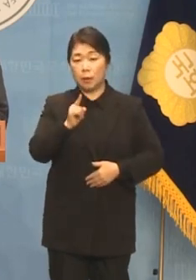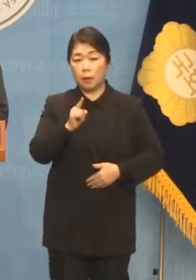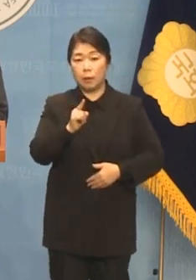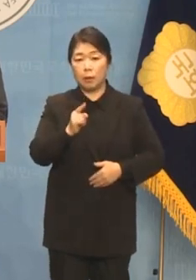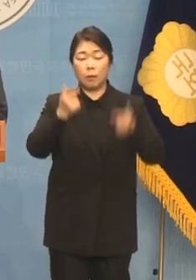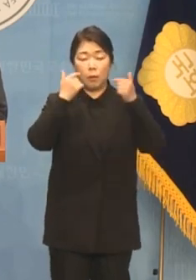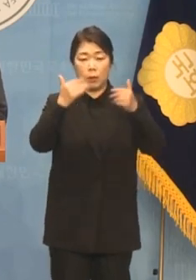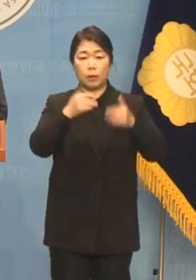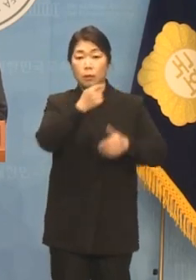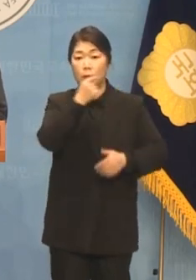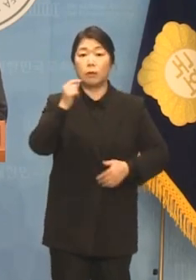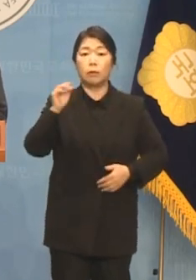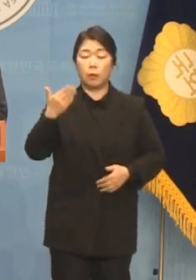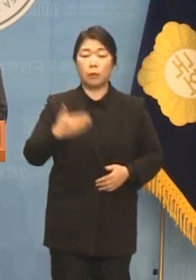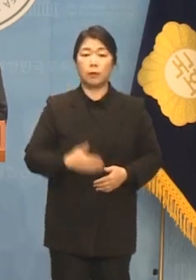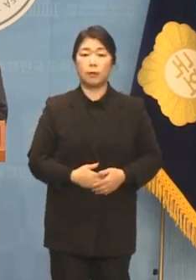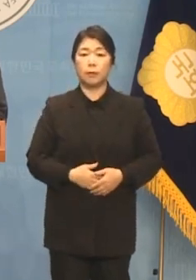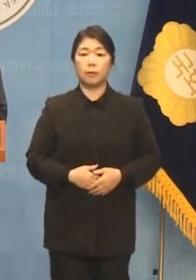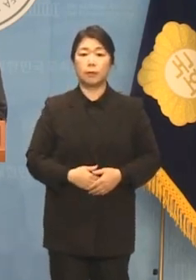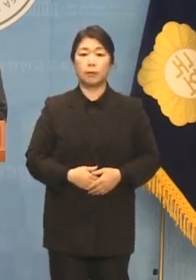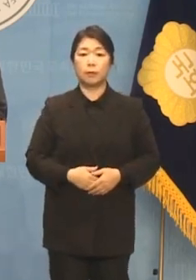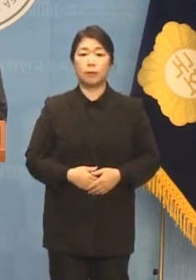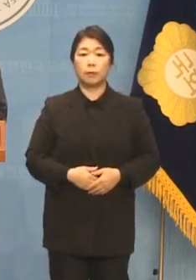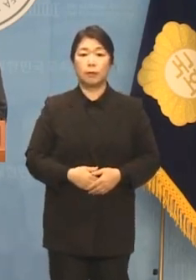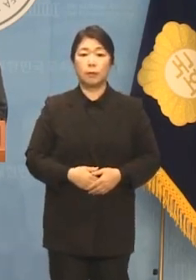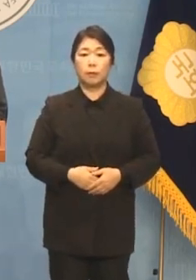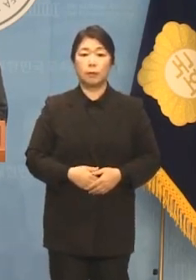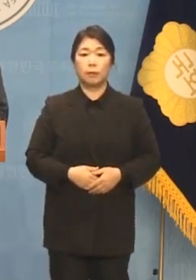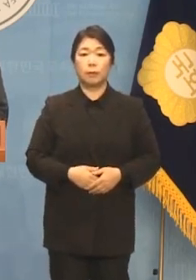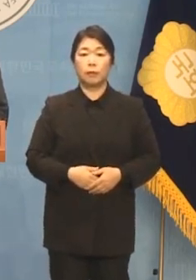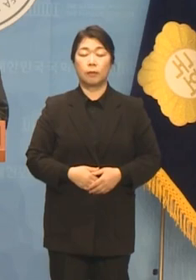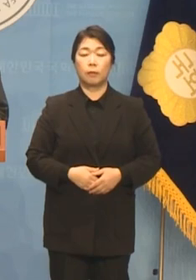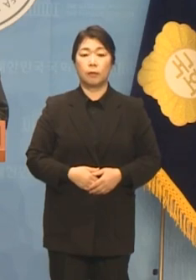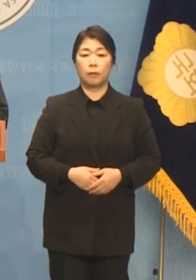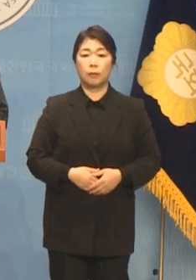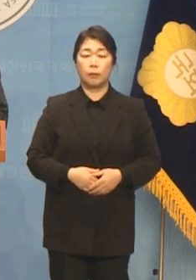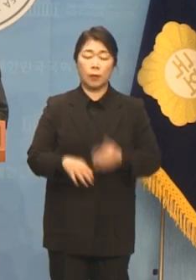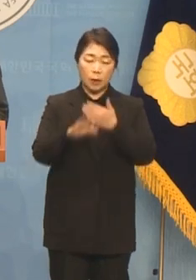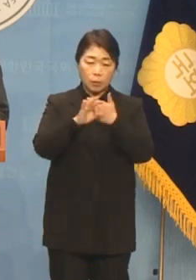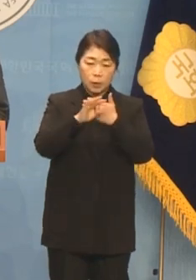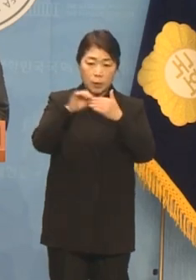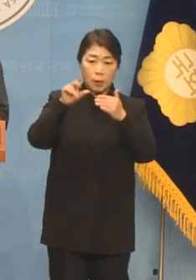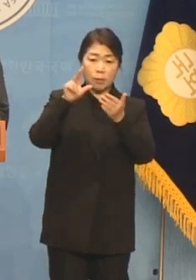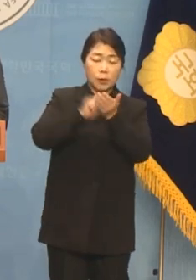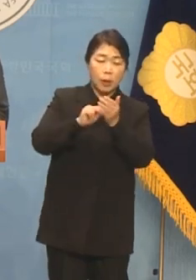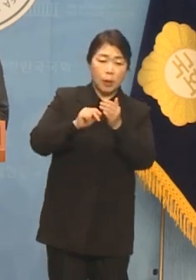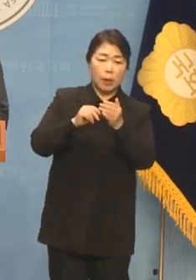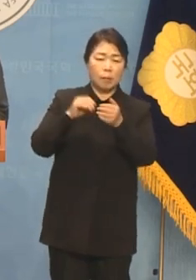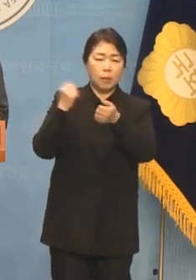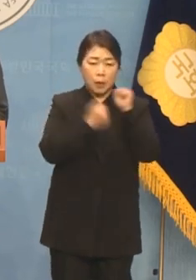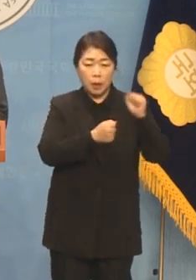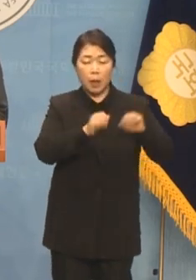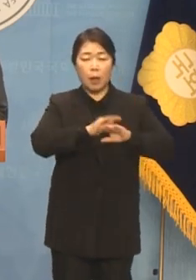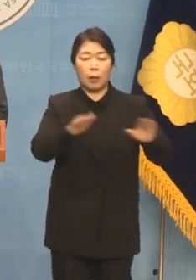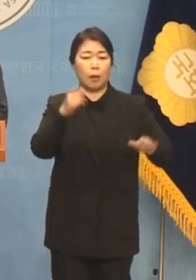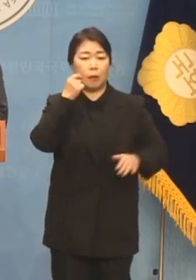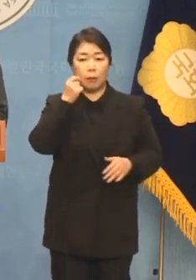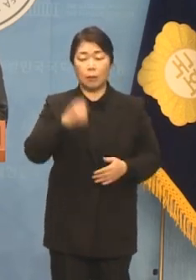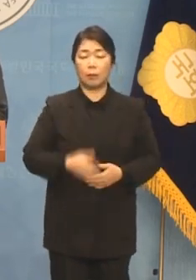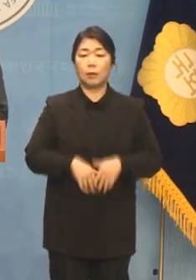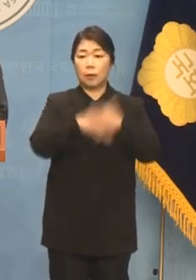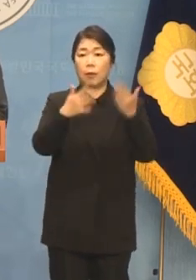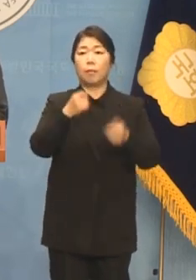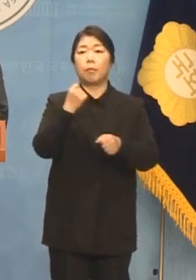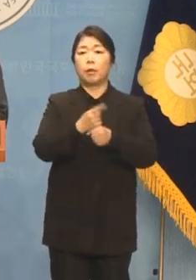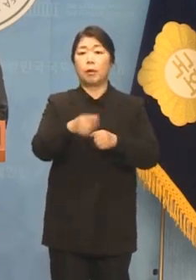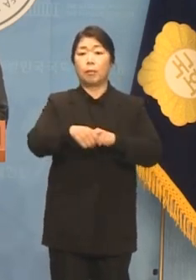속속 확인되고 있는 중입니다 손바닥으로 하늘을 가릴 수는 없습니다 이미 모두 밝혀진